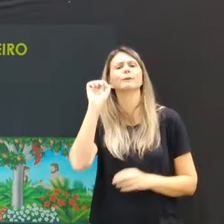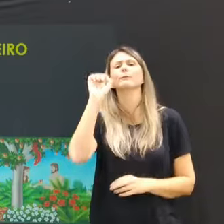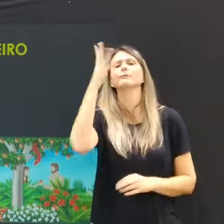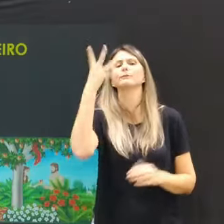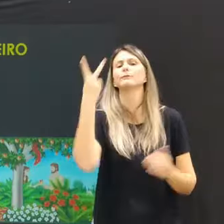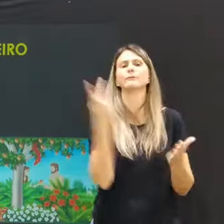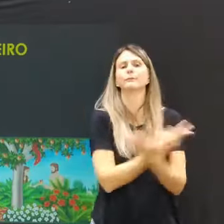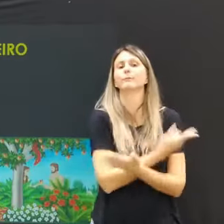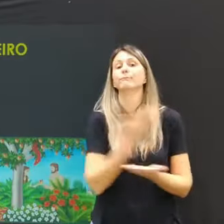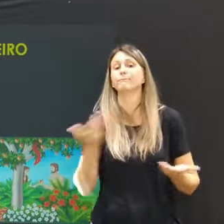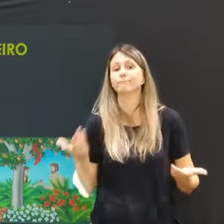o que aconteceu?